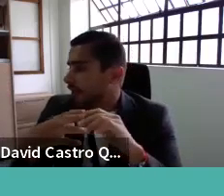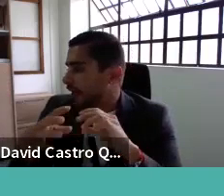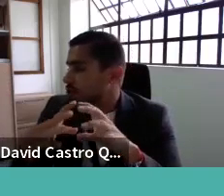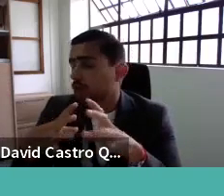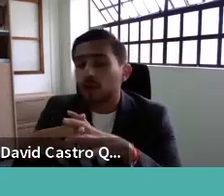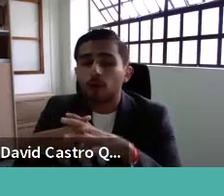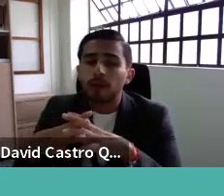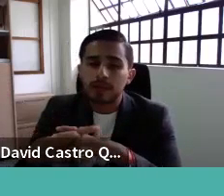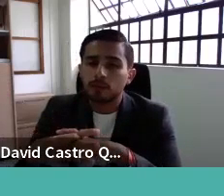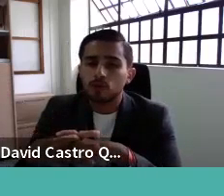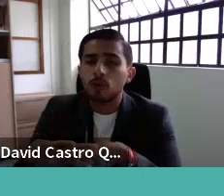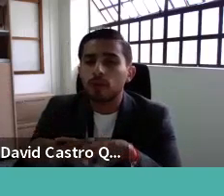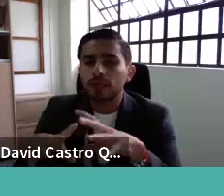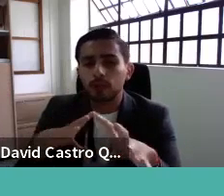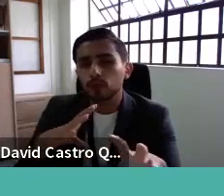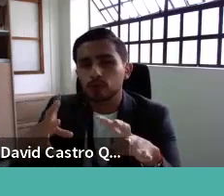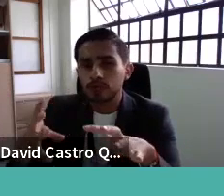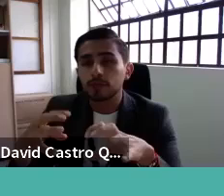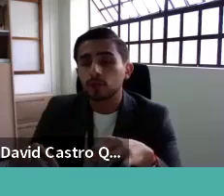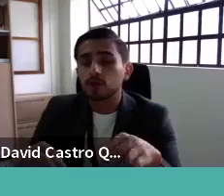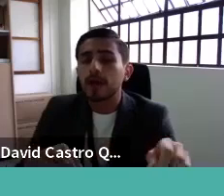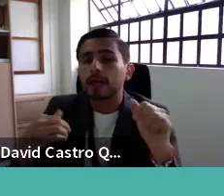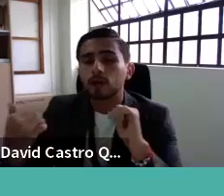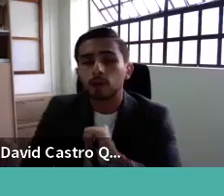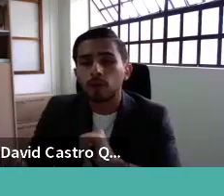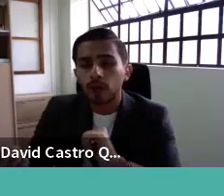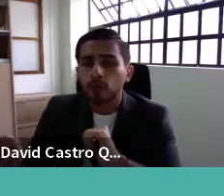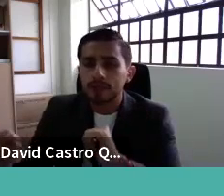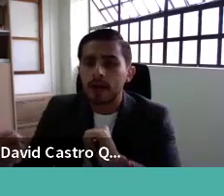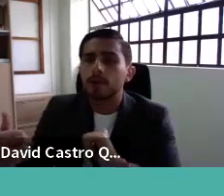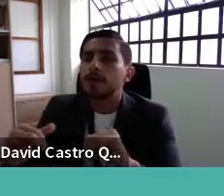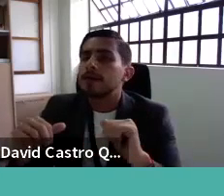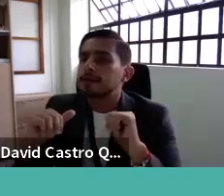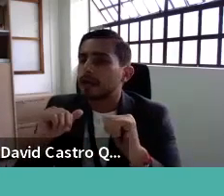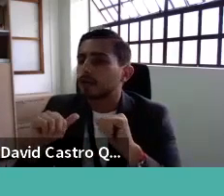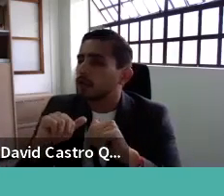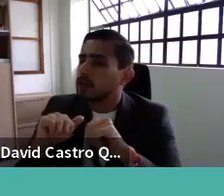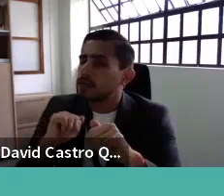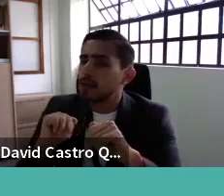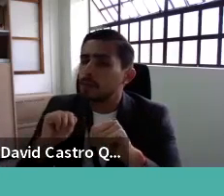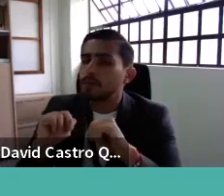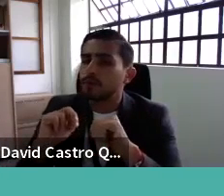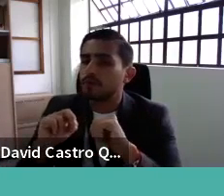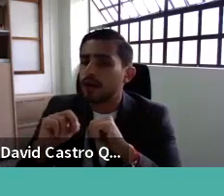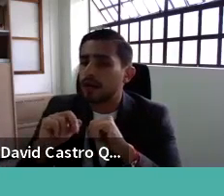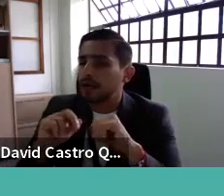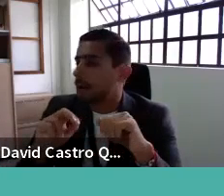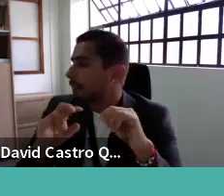que yo quiero que conversemos. Un par de minutos, tres minutos, en el grupo en WhatsApp. Si alguien no tiene WhatsApp, porfa me